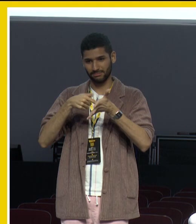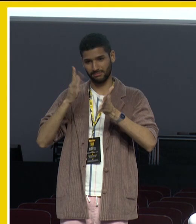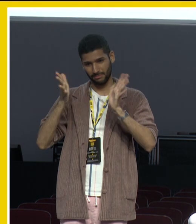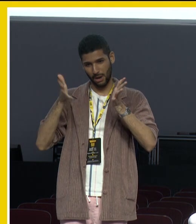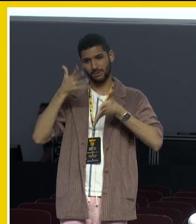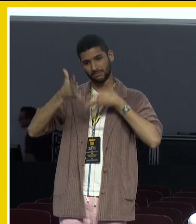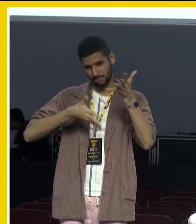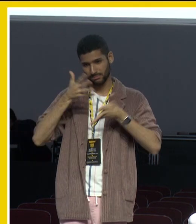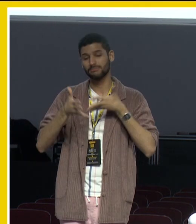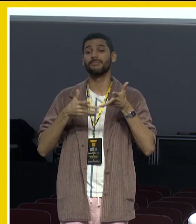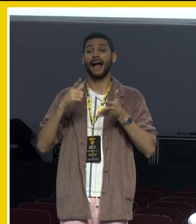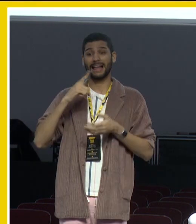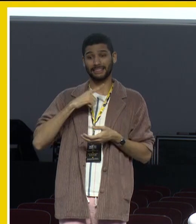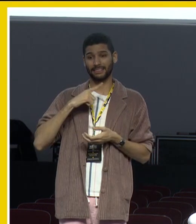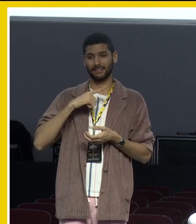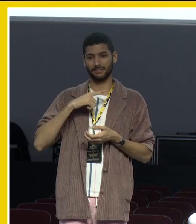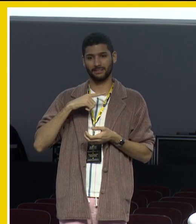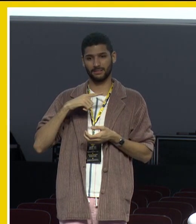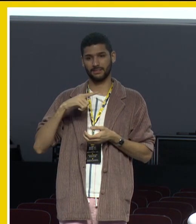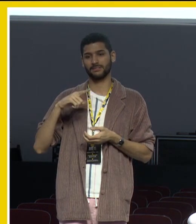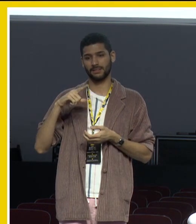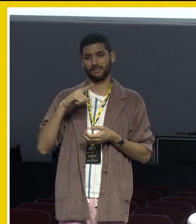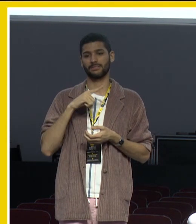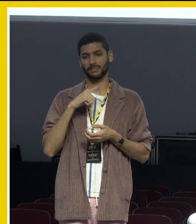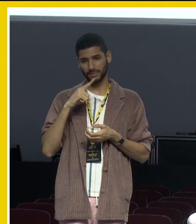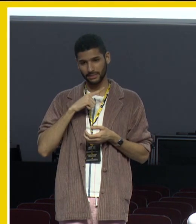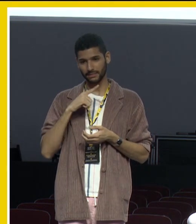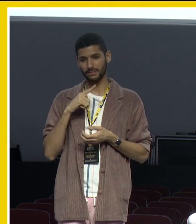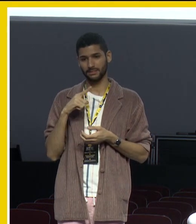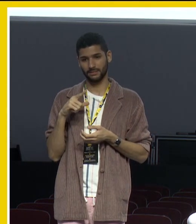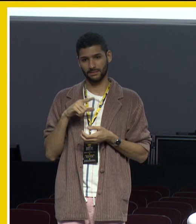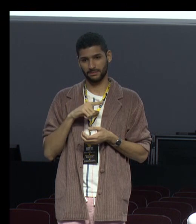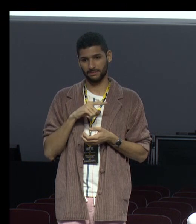seu intérprete ele eu separo liga